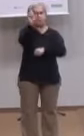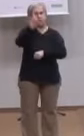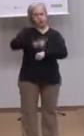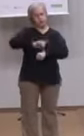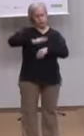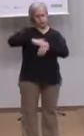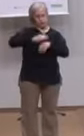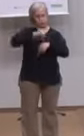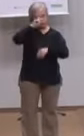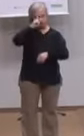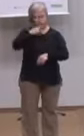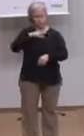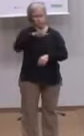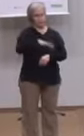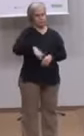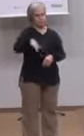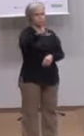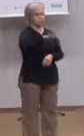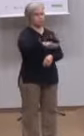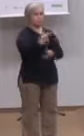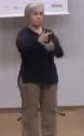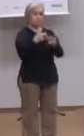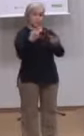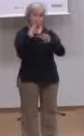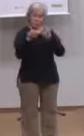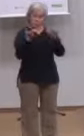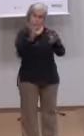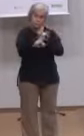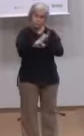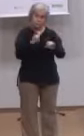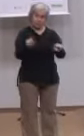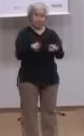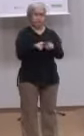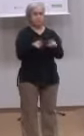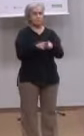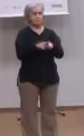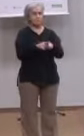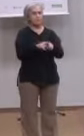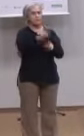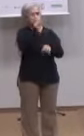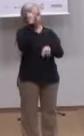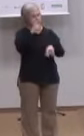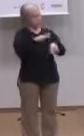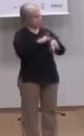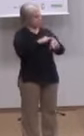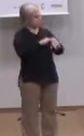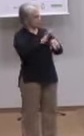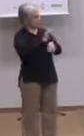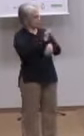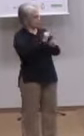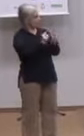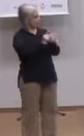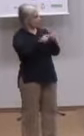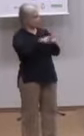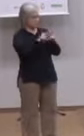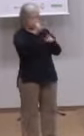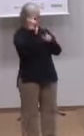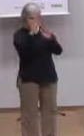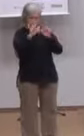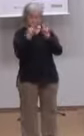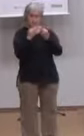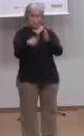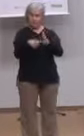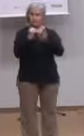direitos. Uma coisa que eu gostaria de colocar muito para as pessoas com ela e para os seus familiares, que antes